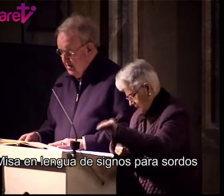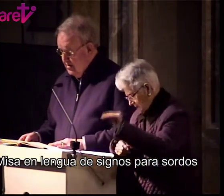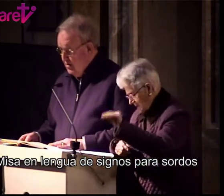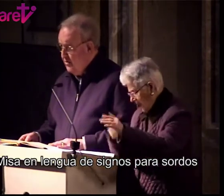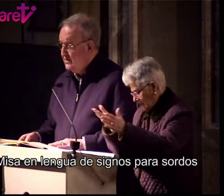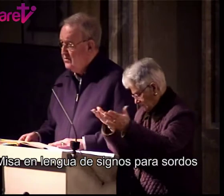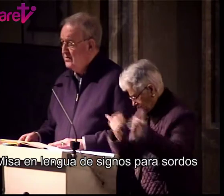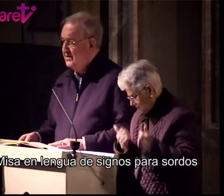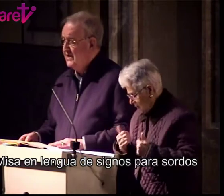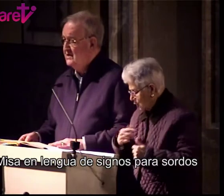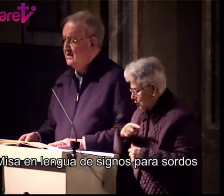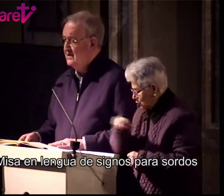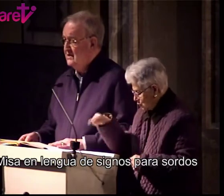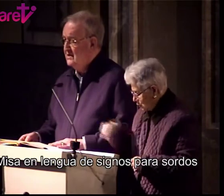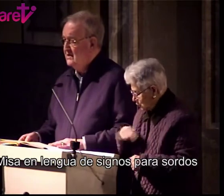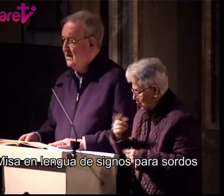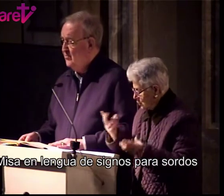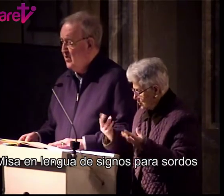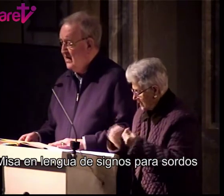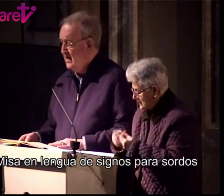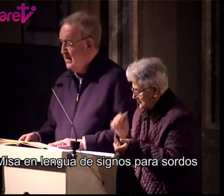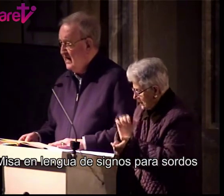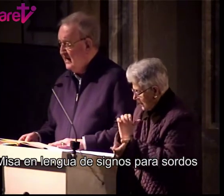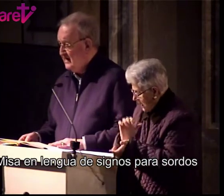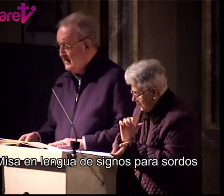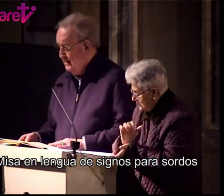Dijo entonces Samuel a Jesé: